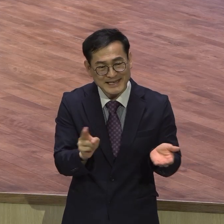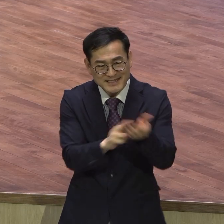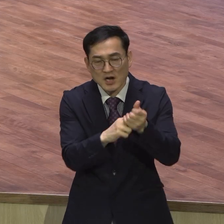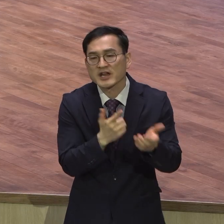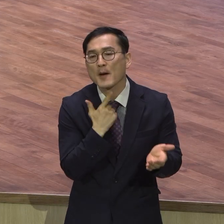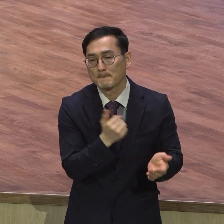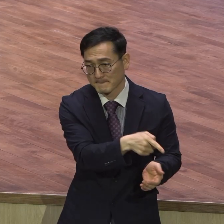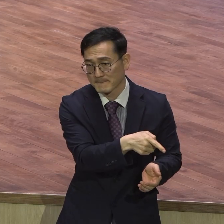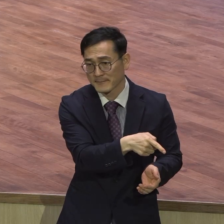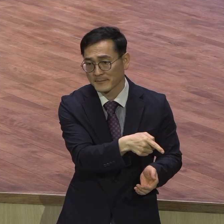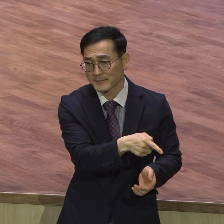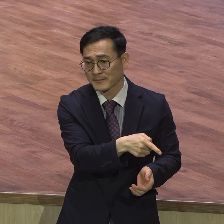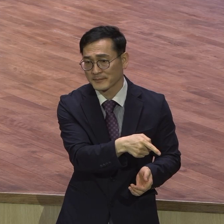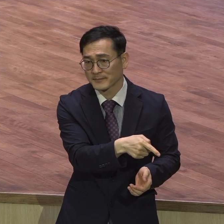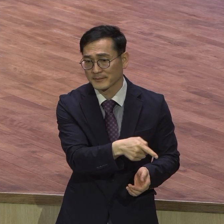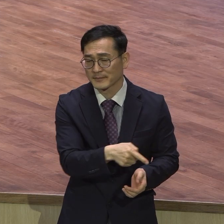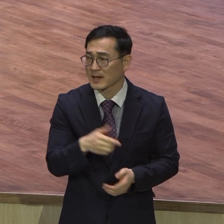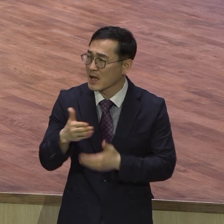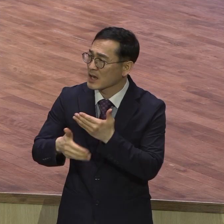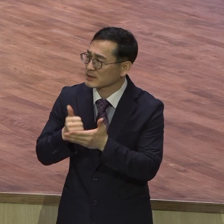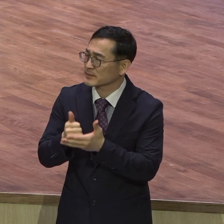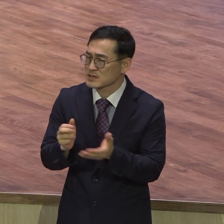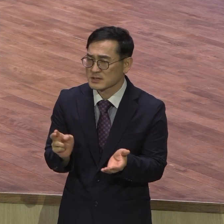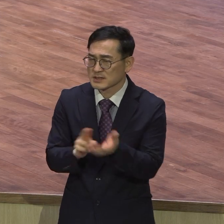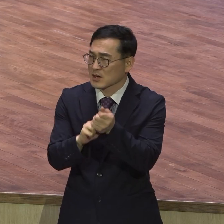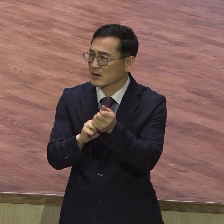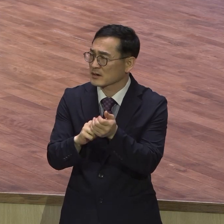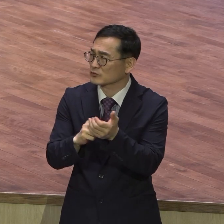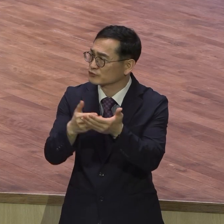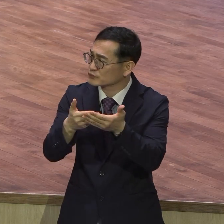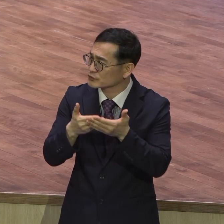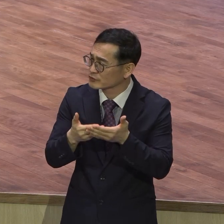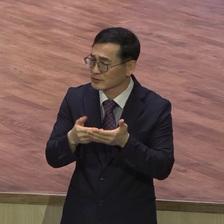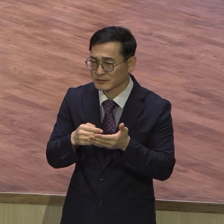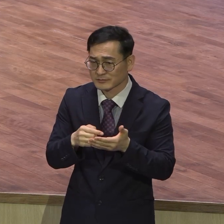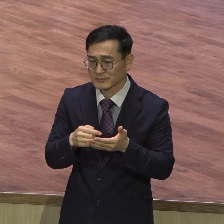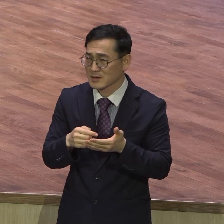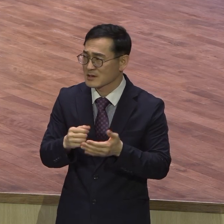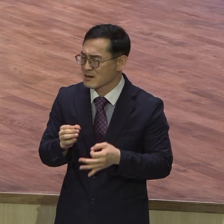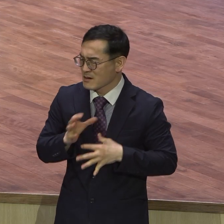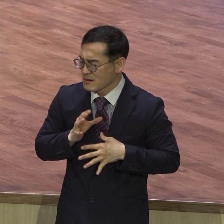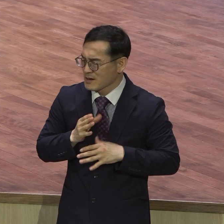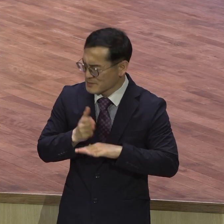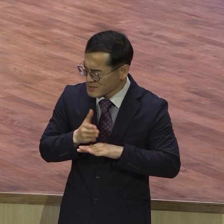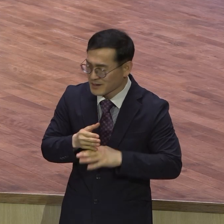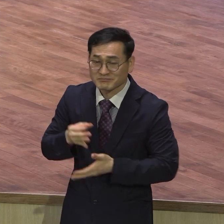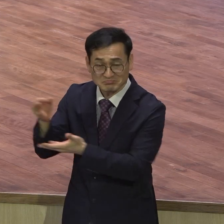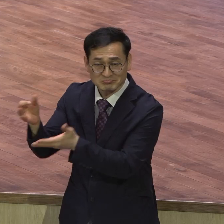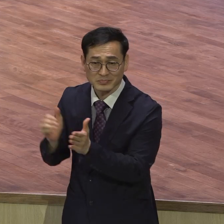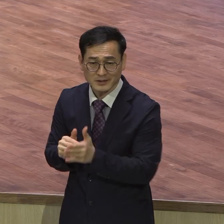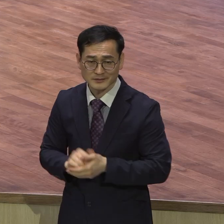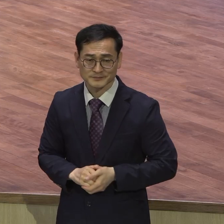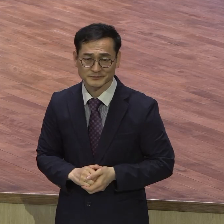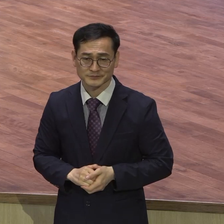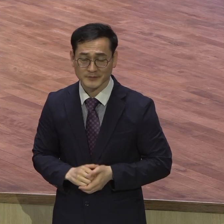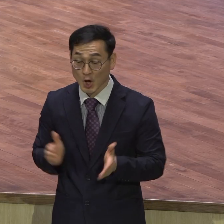하나님께서 정말 이 좁은 문으로 들어가 좁은 길을 가고 있는